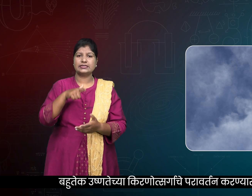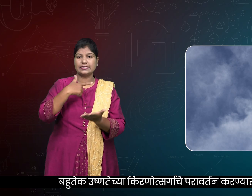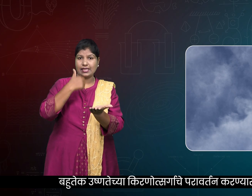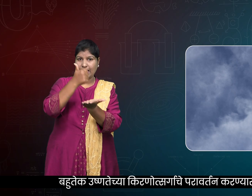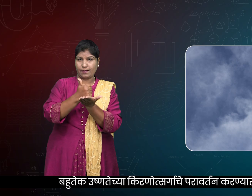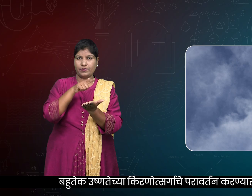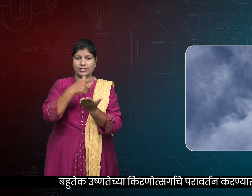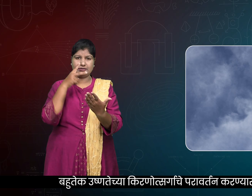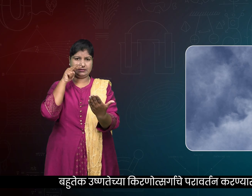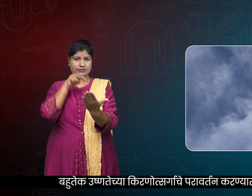करतो.